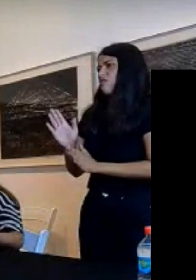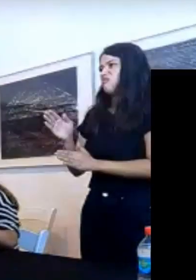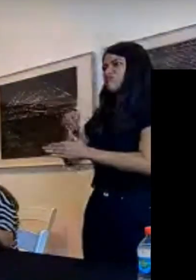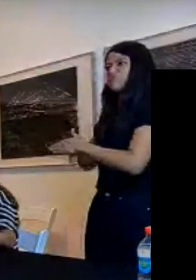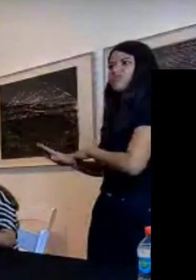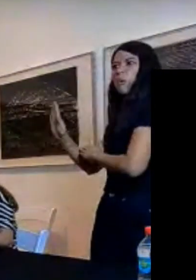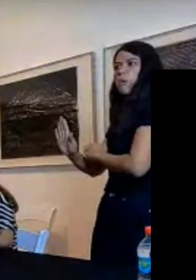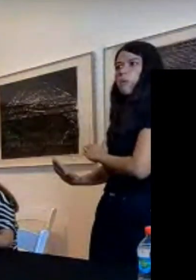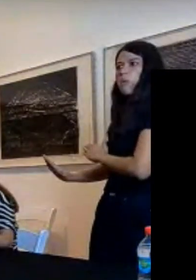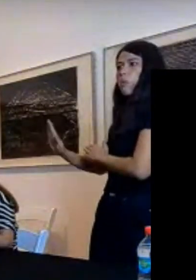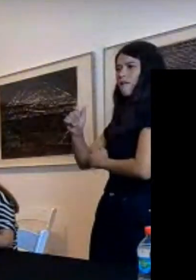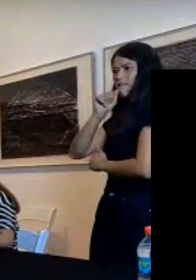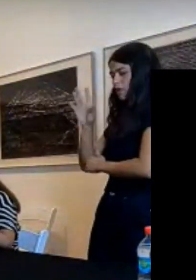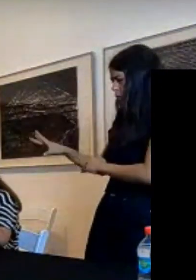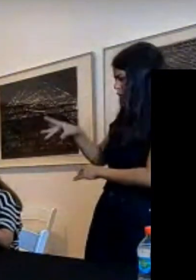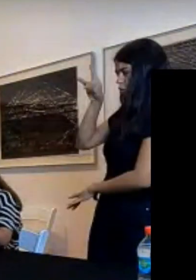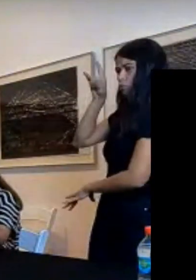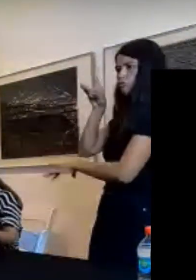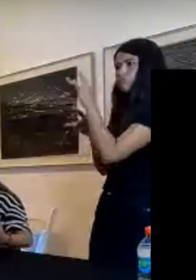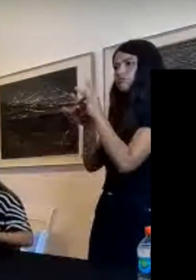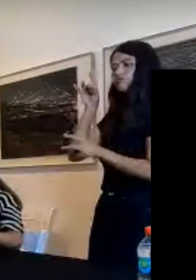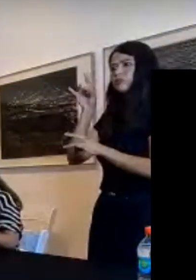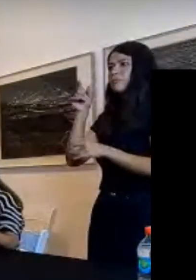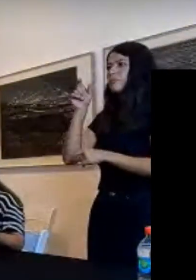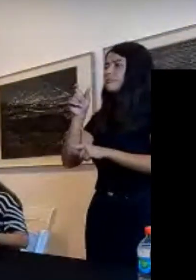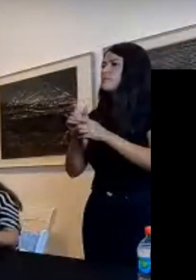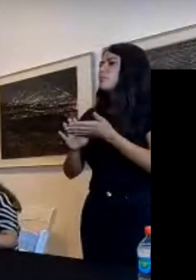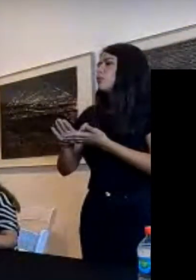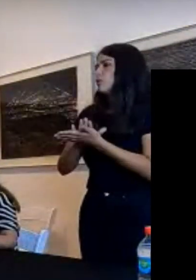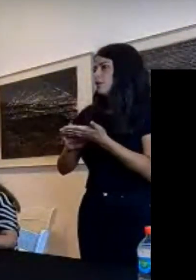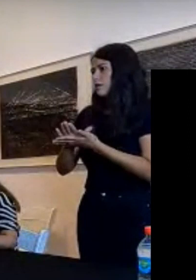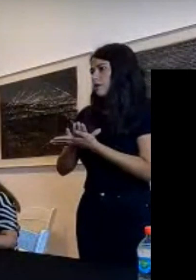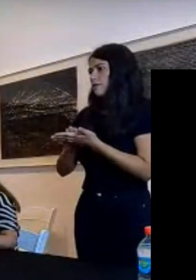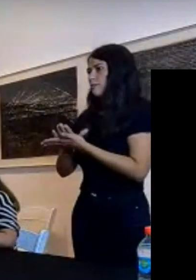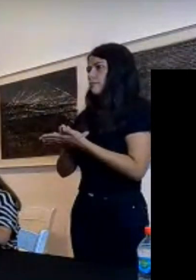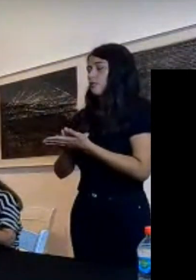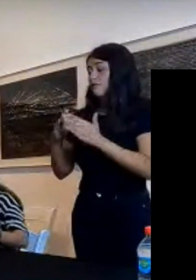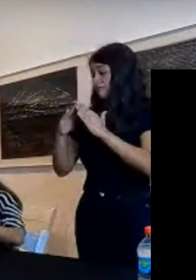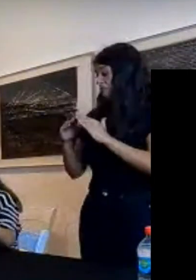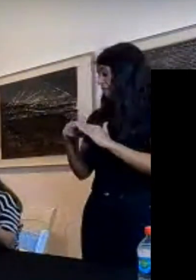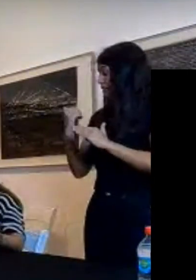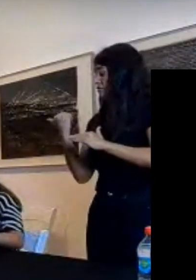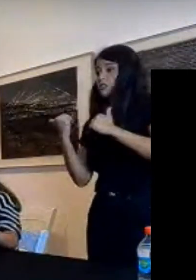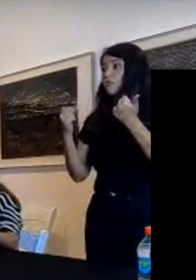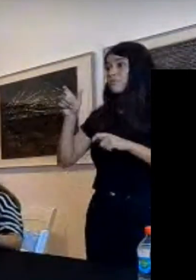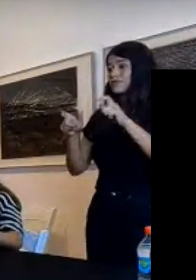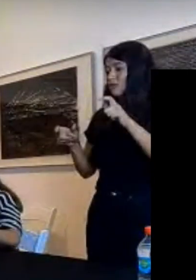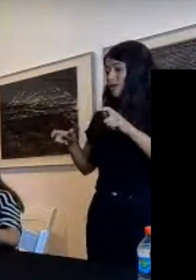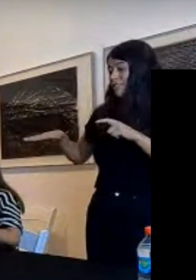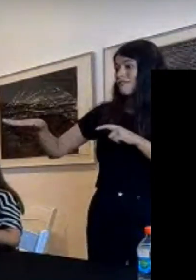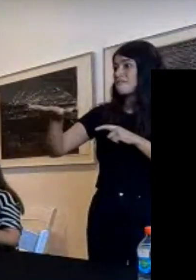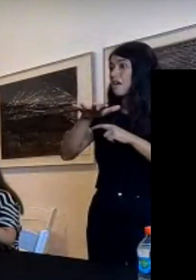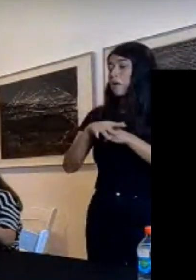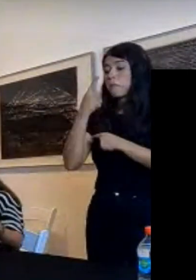todavía aún no descubierta por los más inmediatos, que son, por ejemplo, los vecinos, las vecinas del